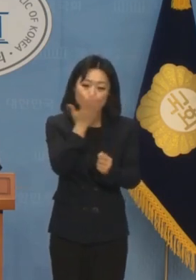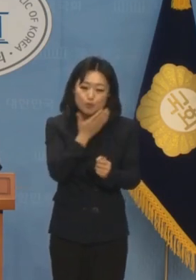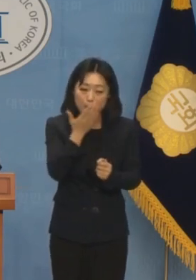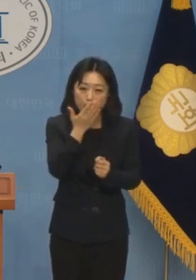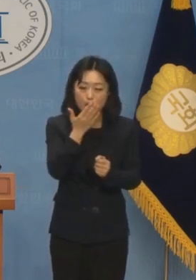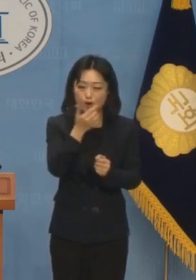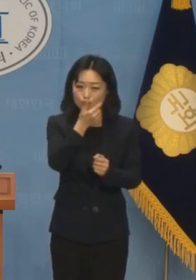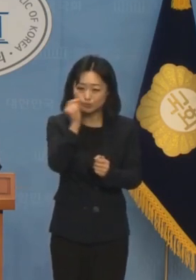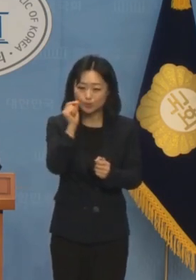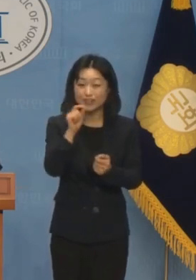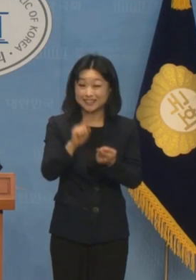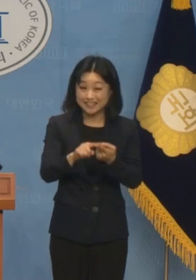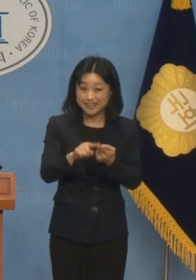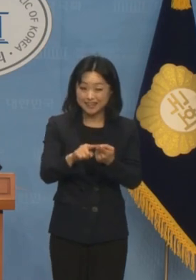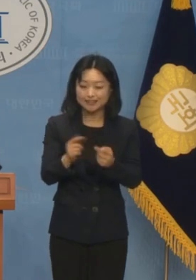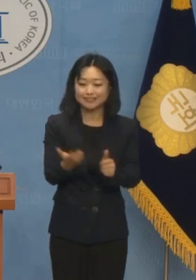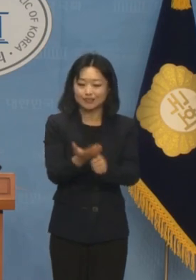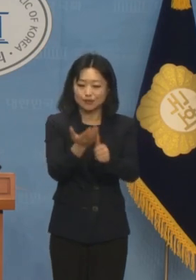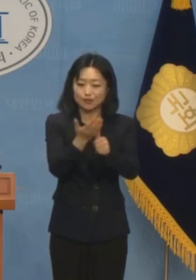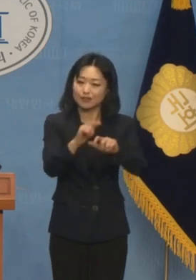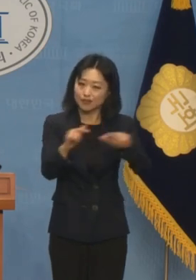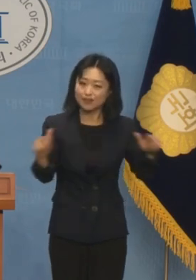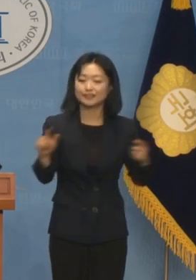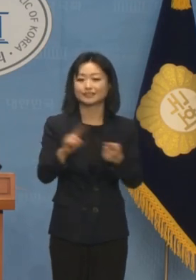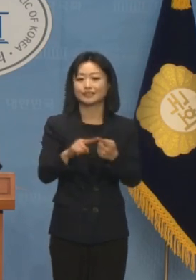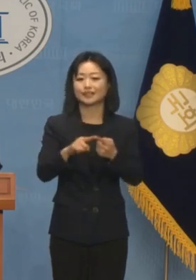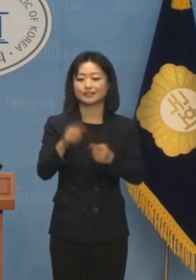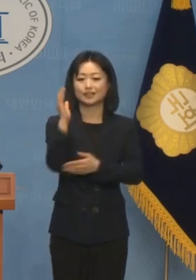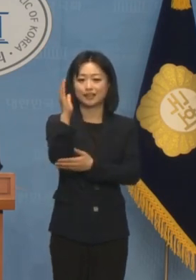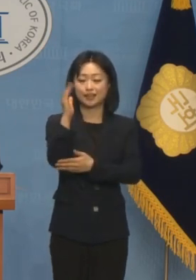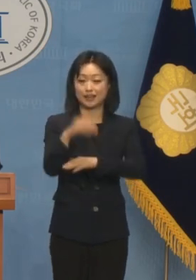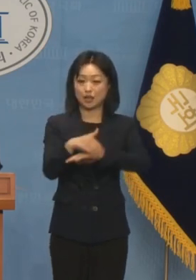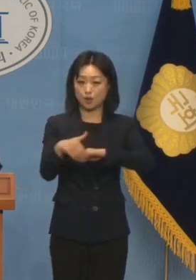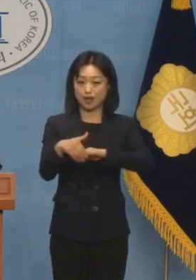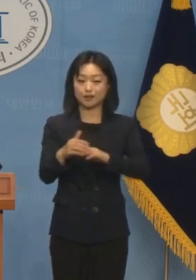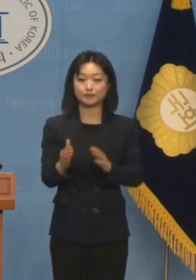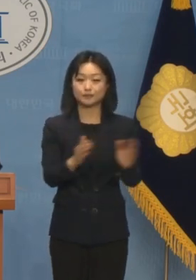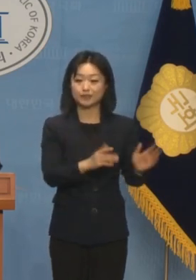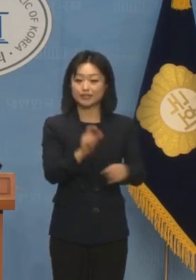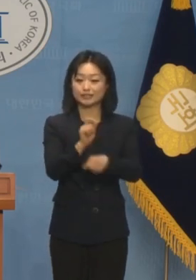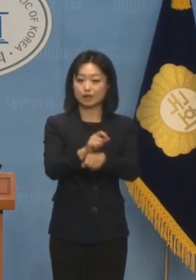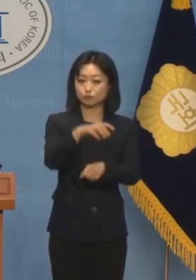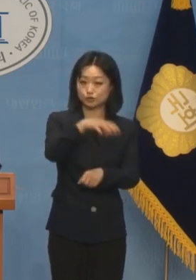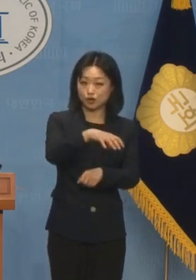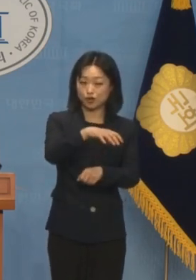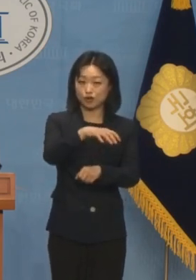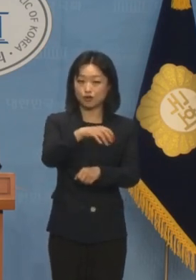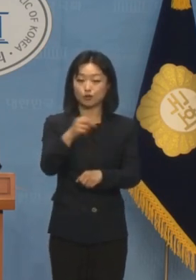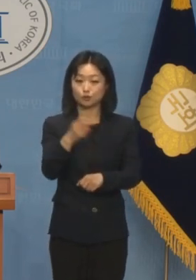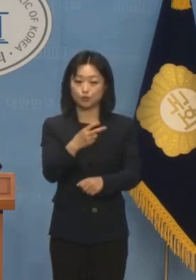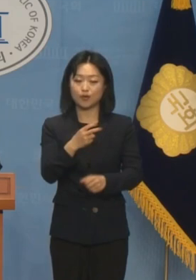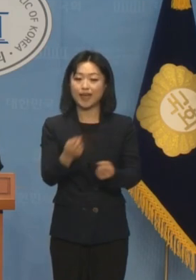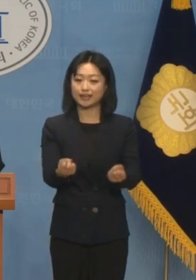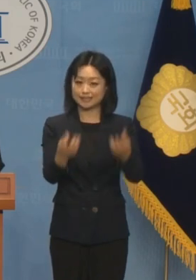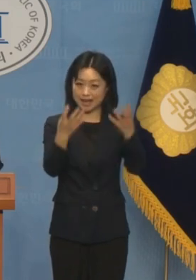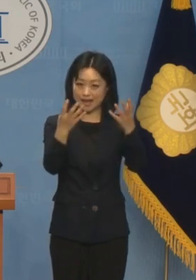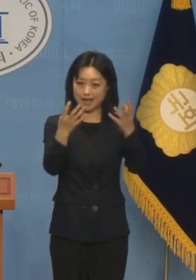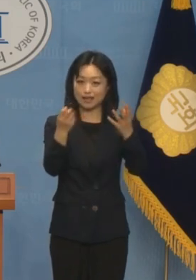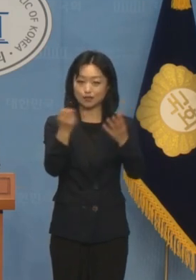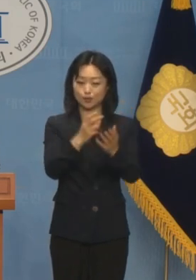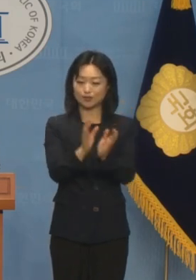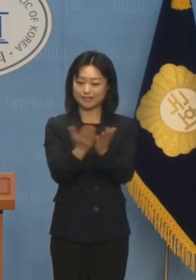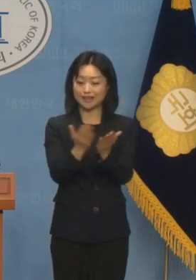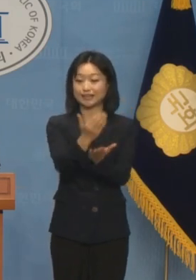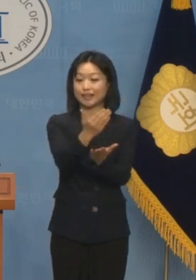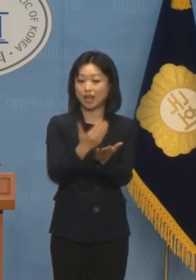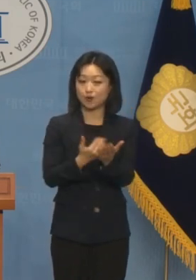제도화 토론회가 진행될 예정입니다. 이번 주 국회 사무처와 소속기관의 주요 행사 및